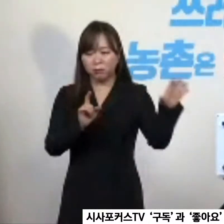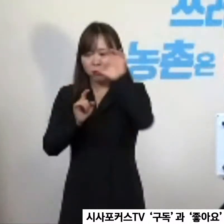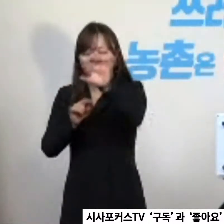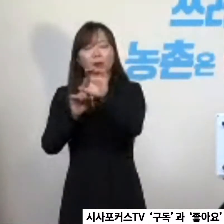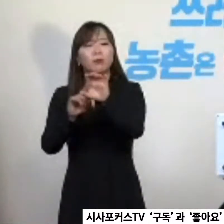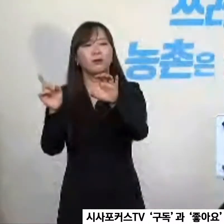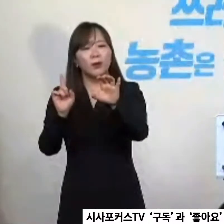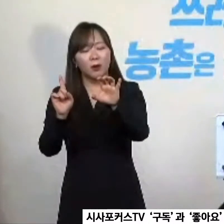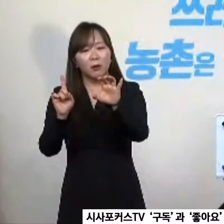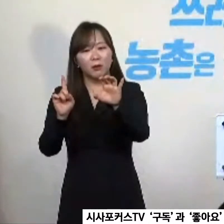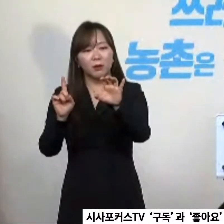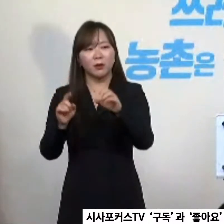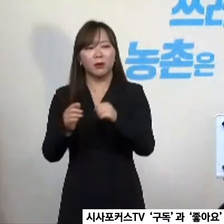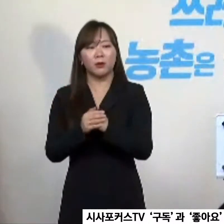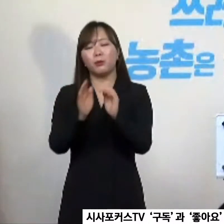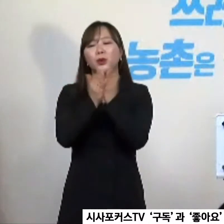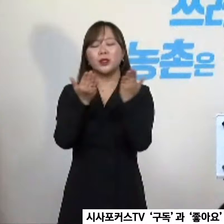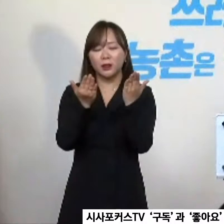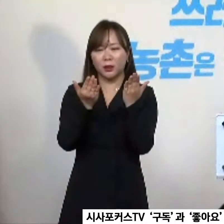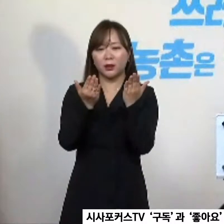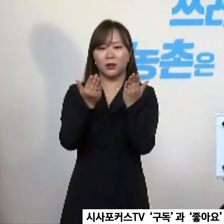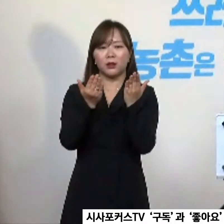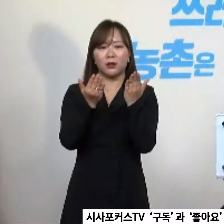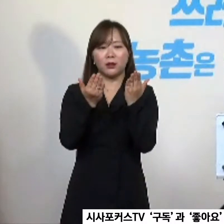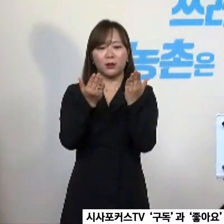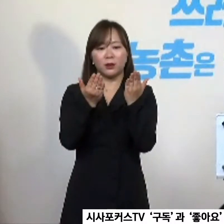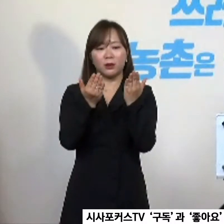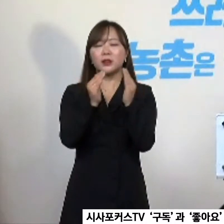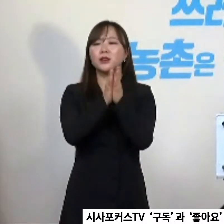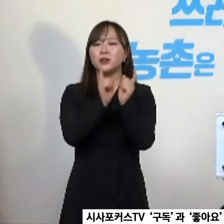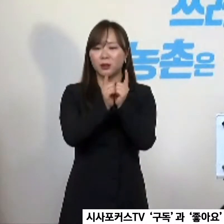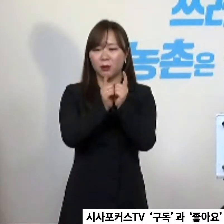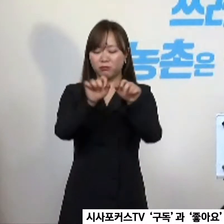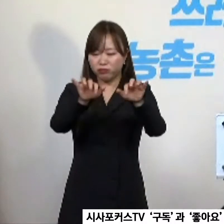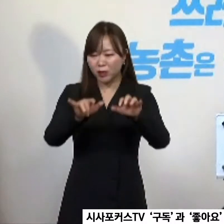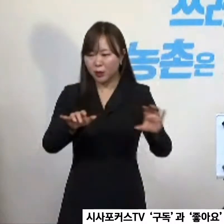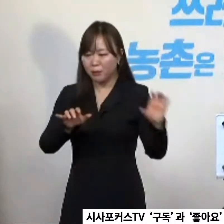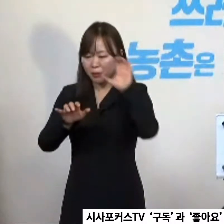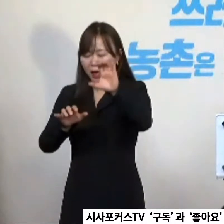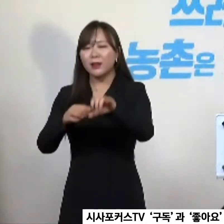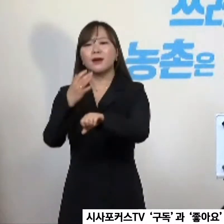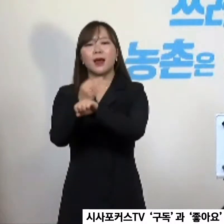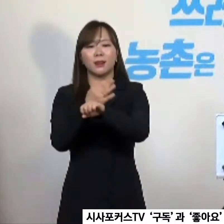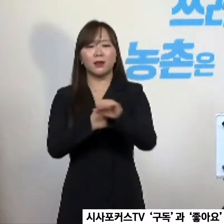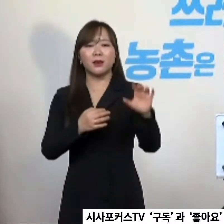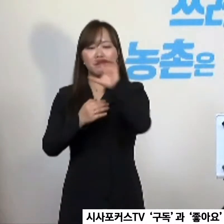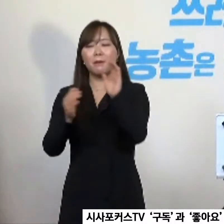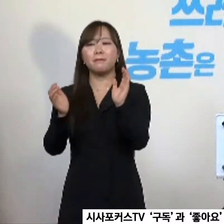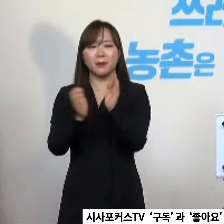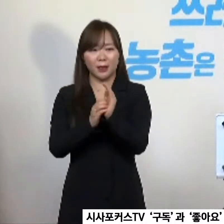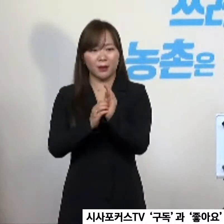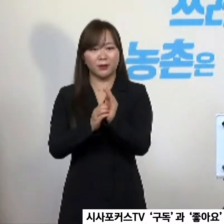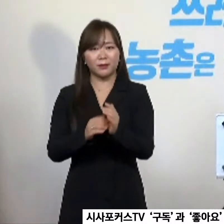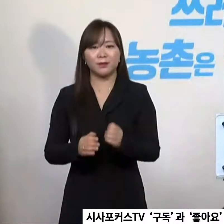했더니 본인이 직접 올렸는데 뭐 간단하게 올려놨더라고요.